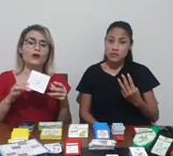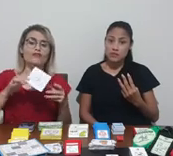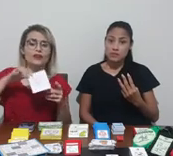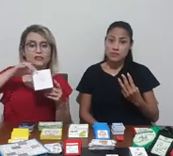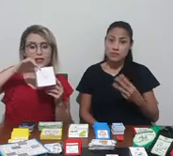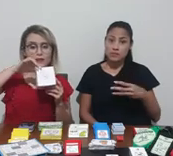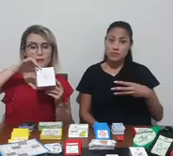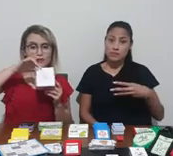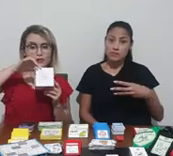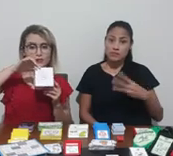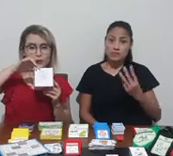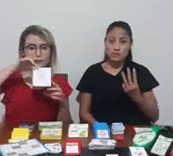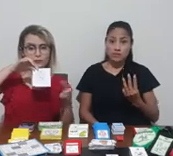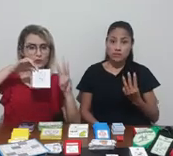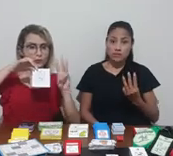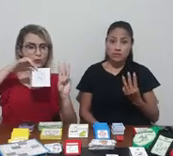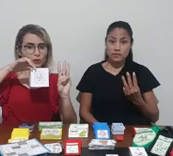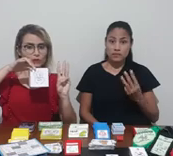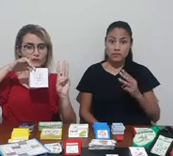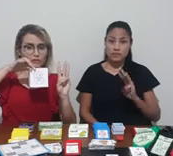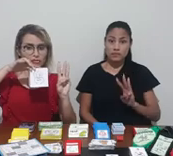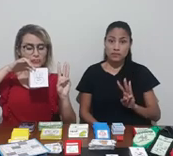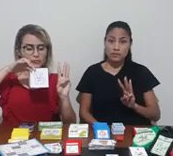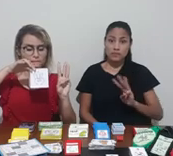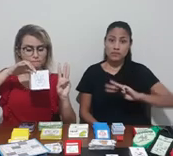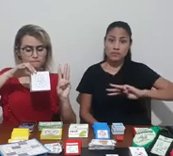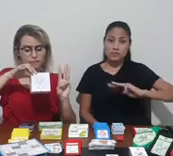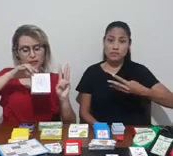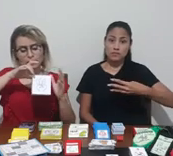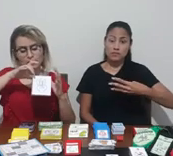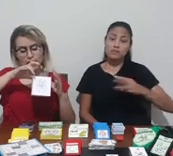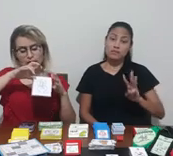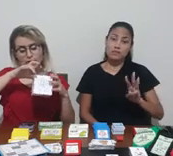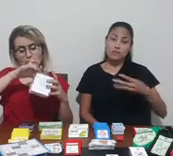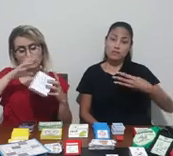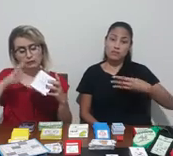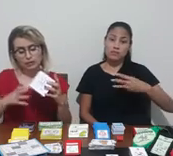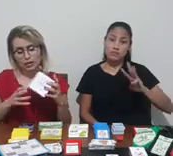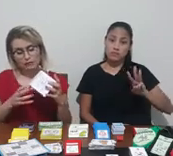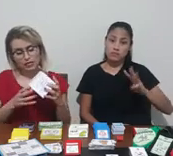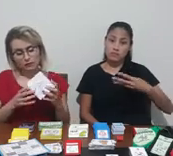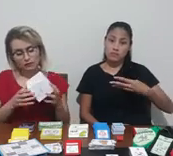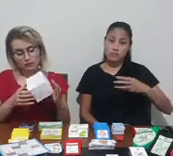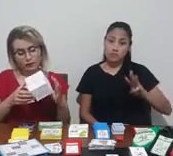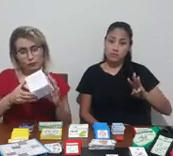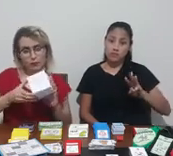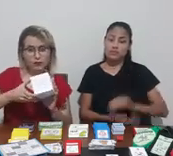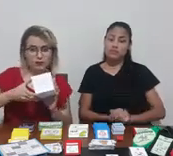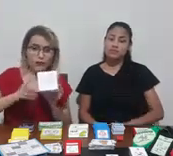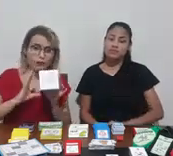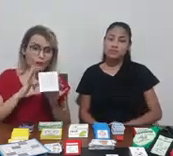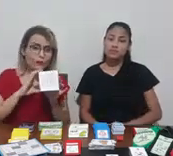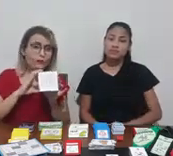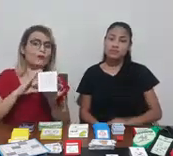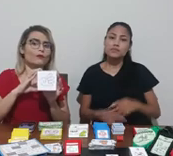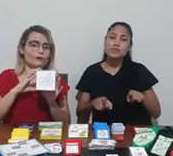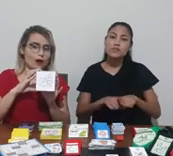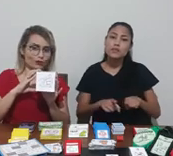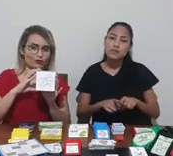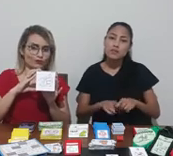com referência ele é em pezinho, ó. Então, a mesma coisa eu vou fazer assim. E da mesma forma é